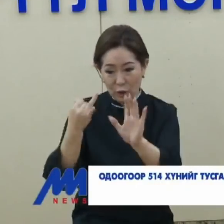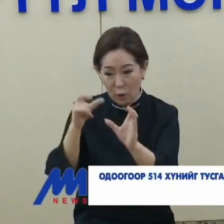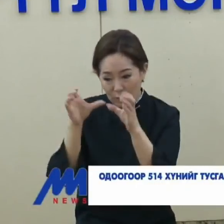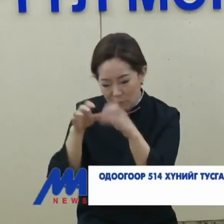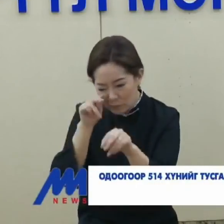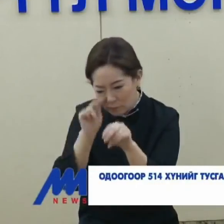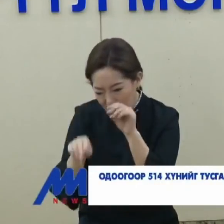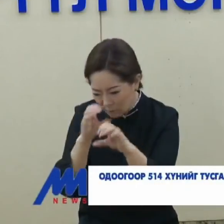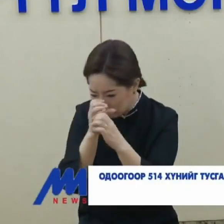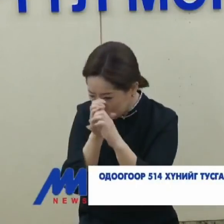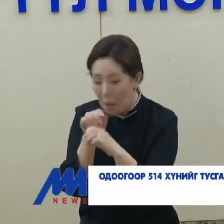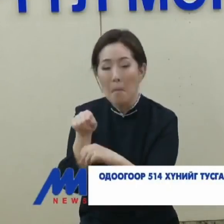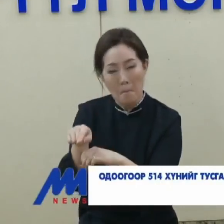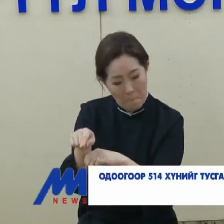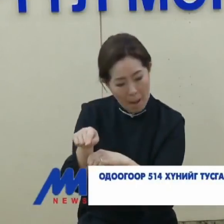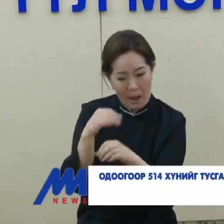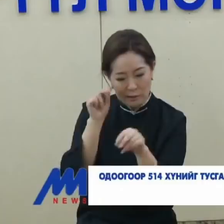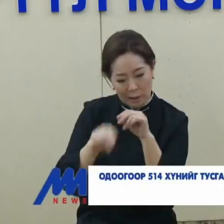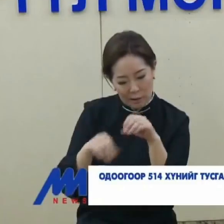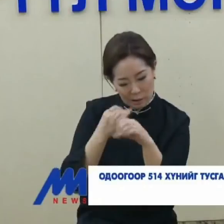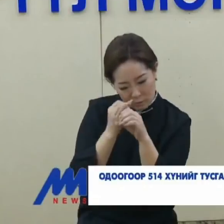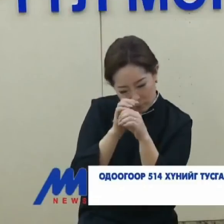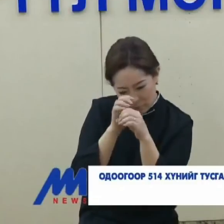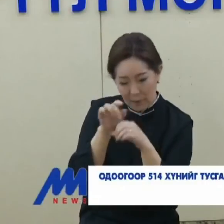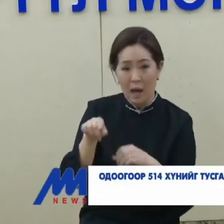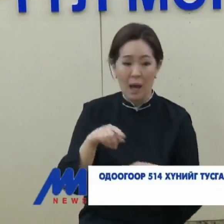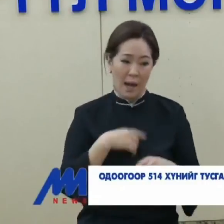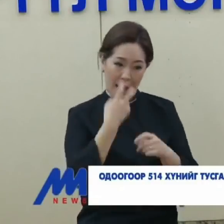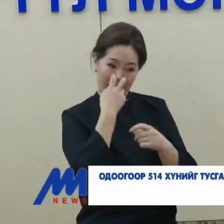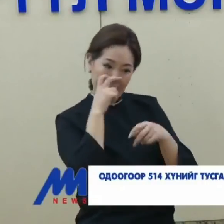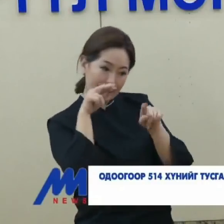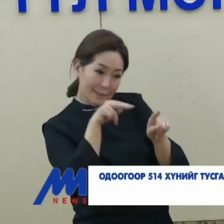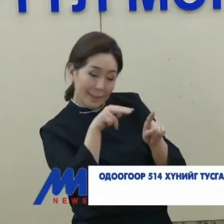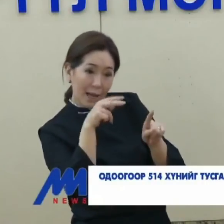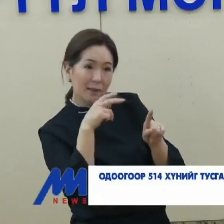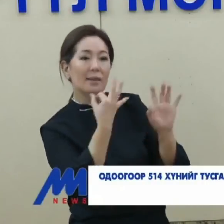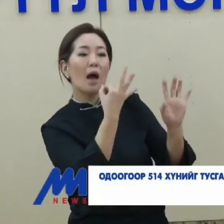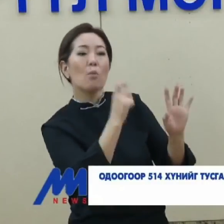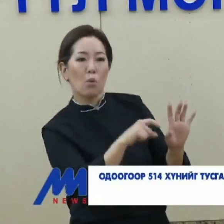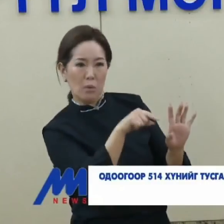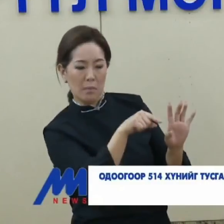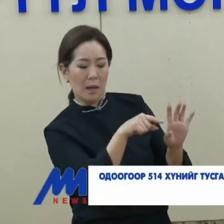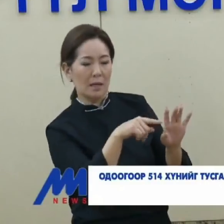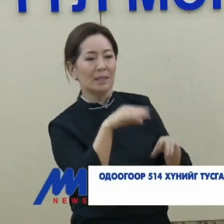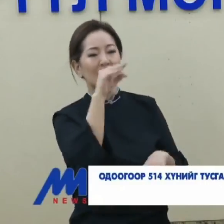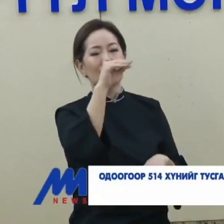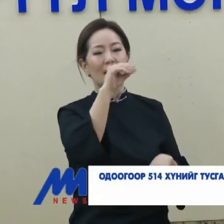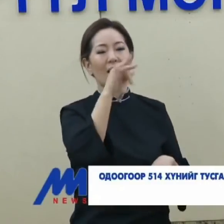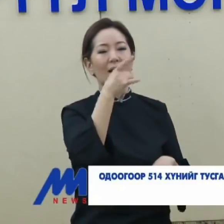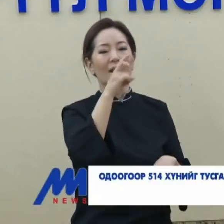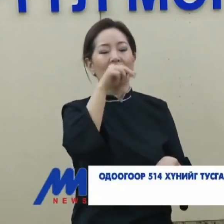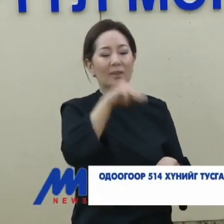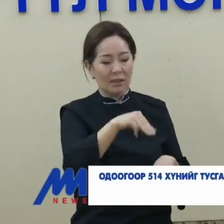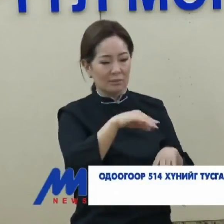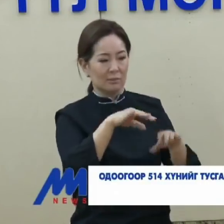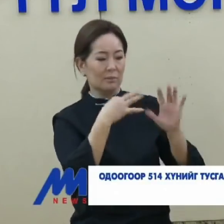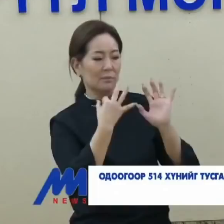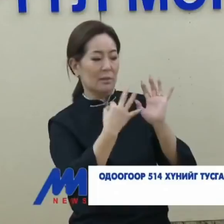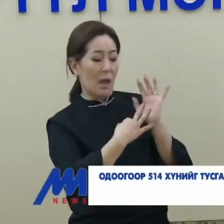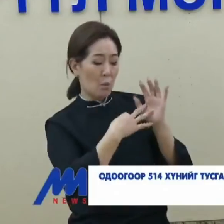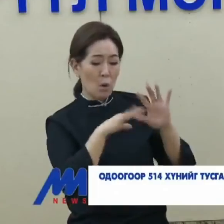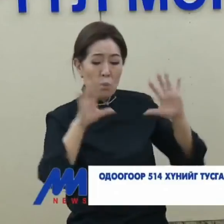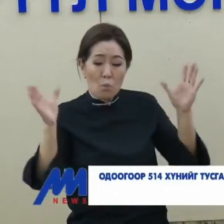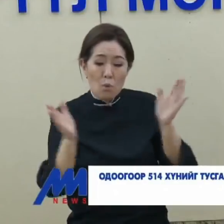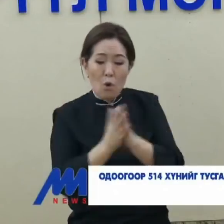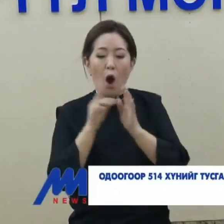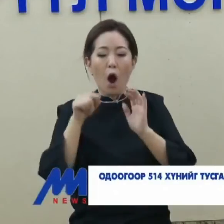судалгаа шинжилгээ хийж байна. Харин ажиглалтанд бол 8 хүн, зарлалын совилд 10 хүн, нийт 18